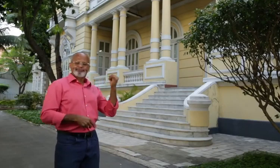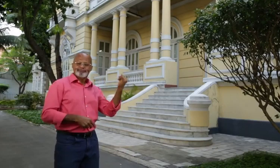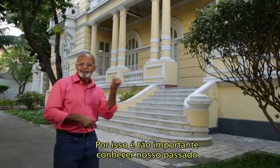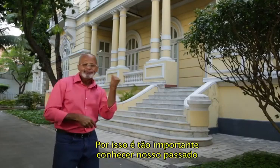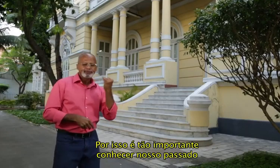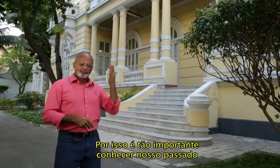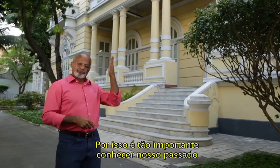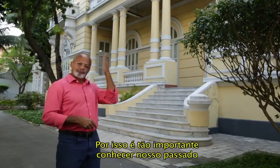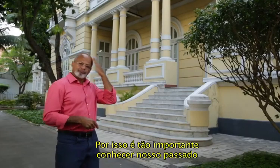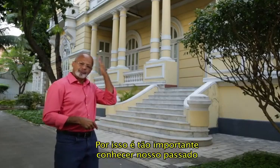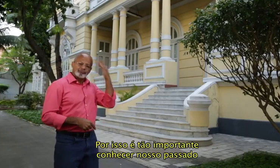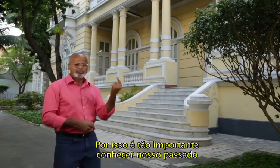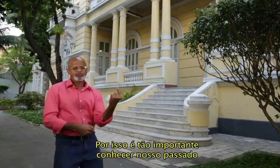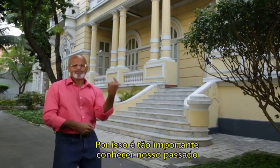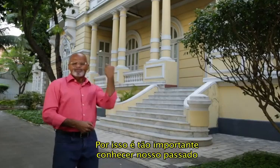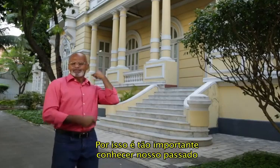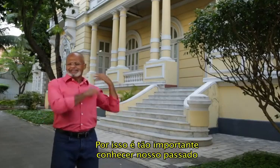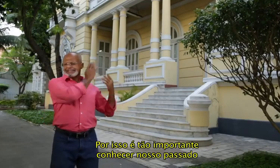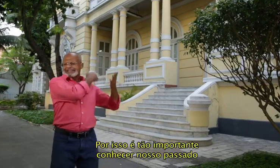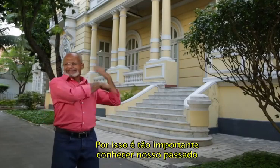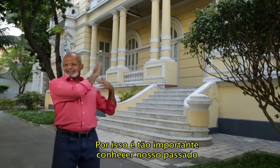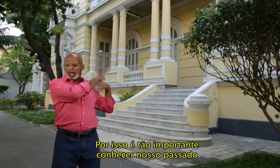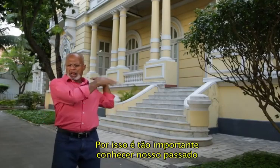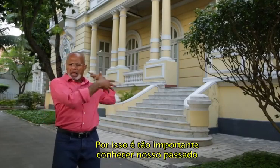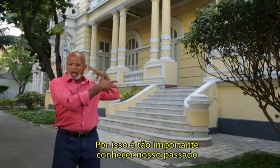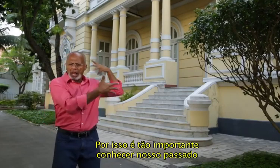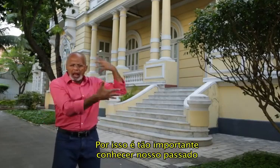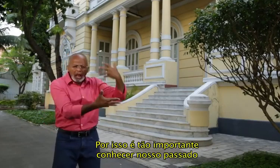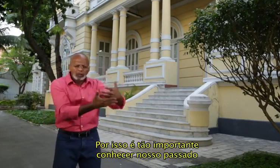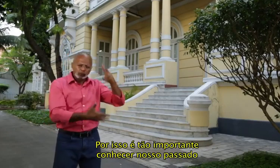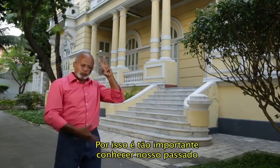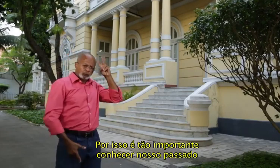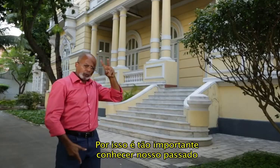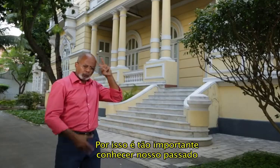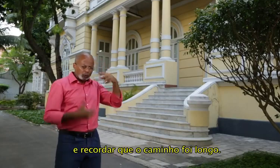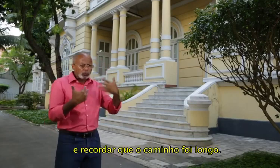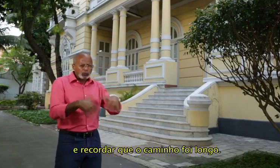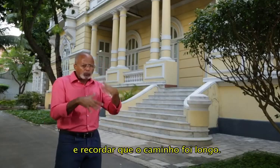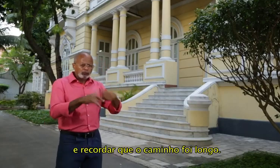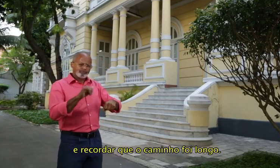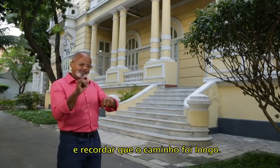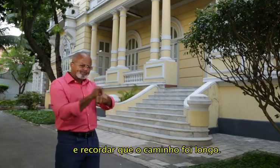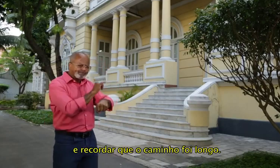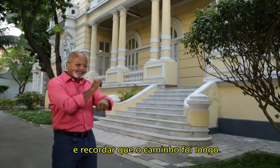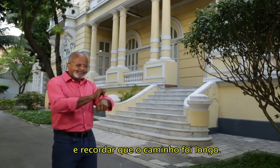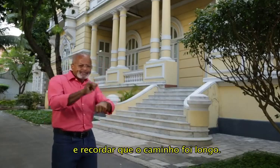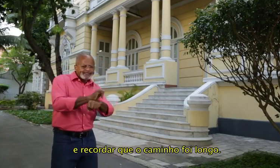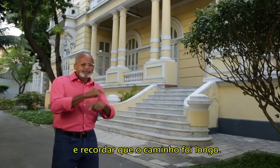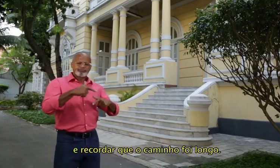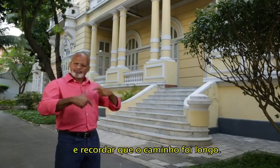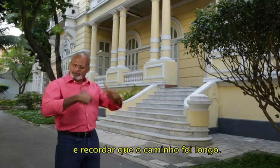Por isso, é tão importante conhecer nosso passado e recordar que o caminho foi